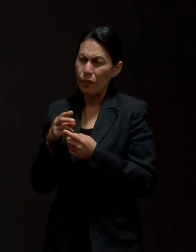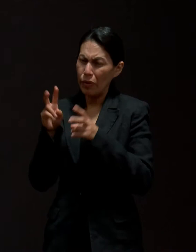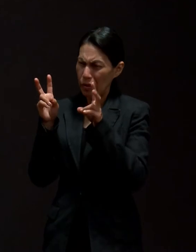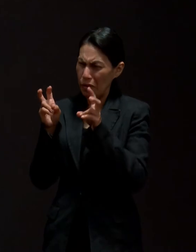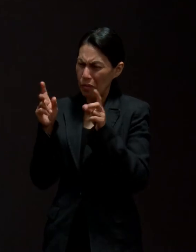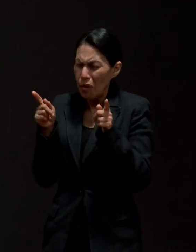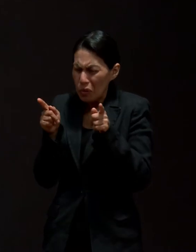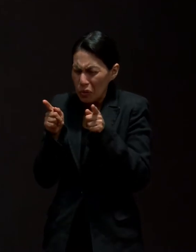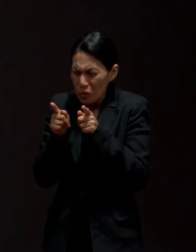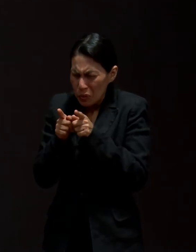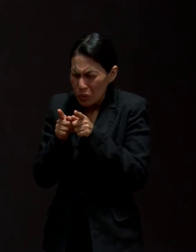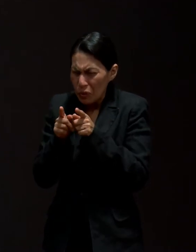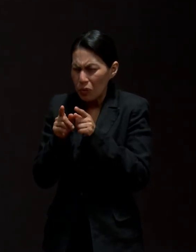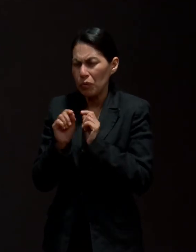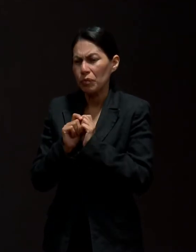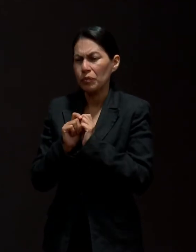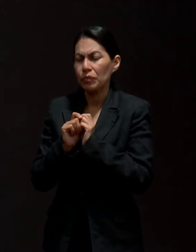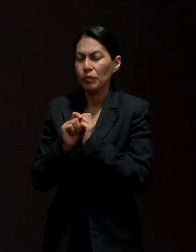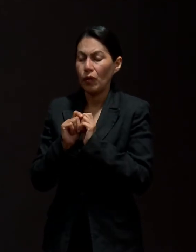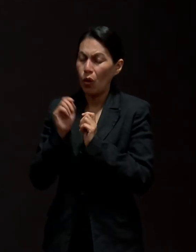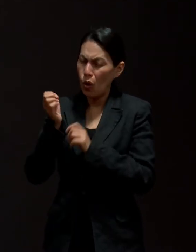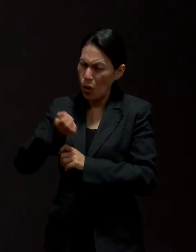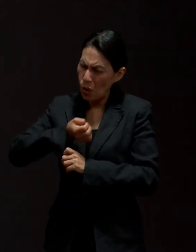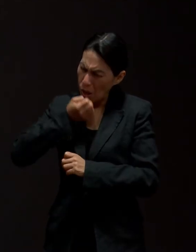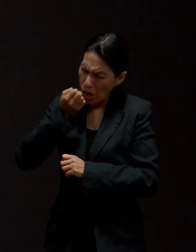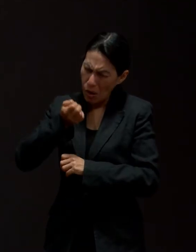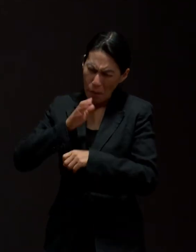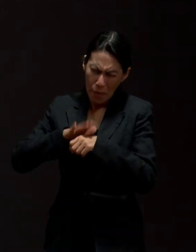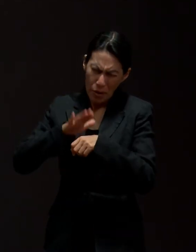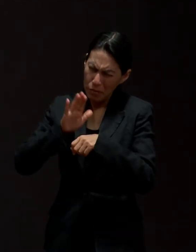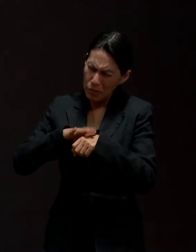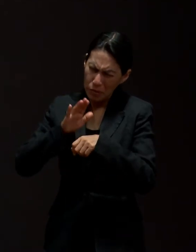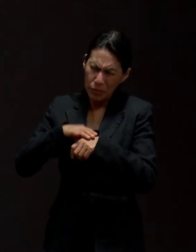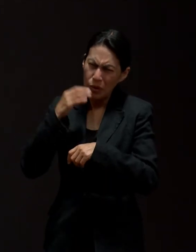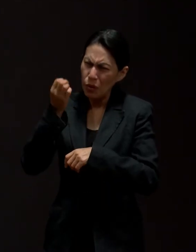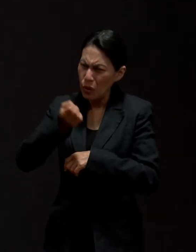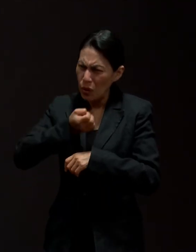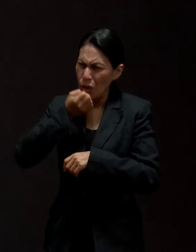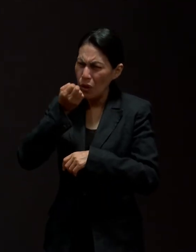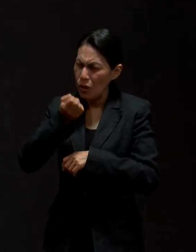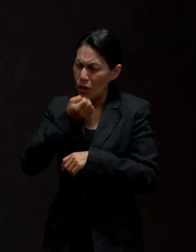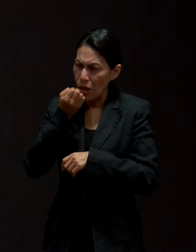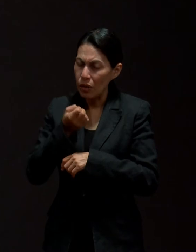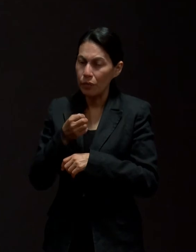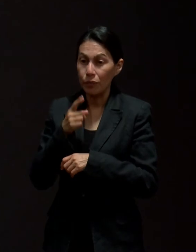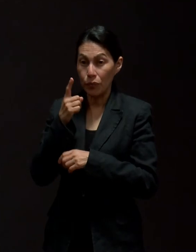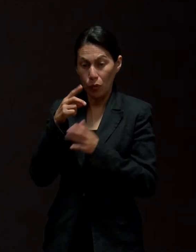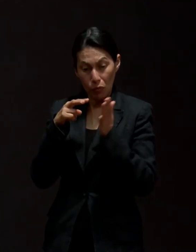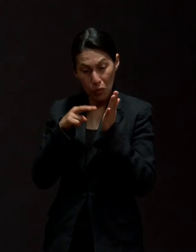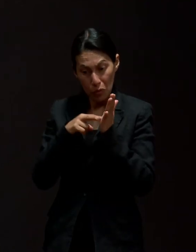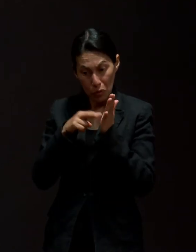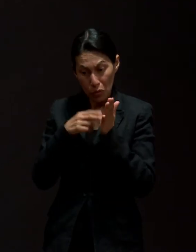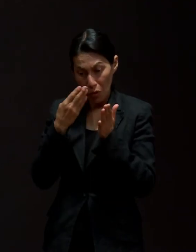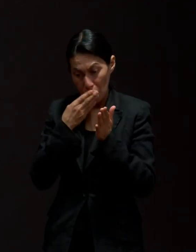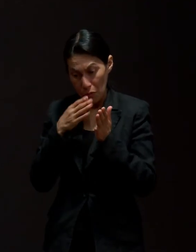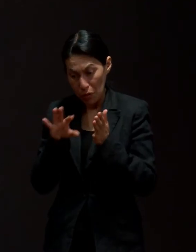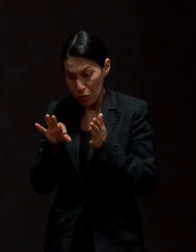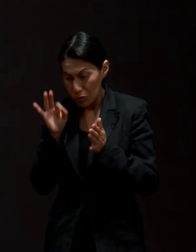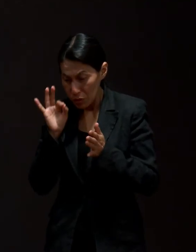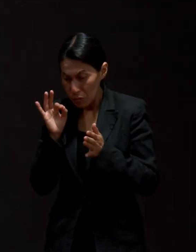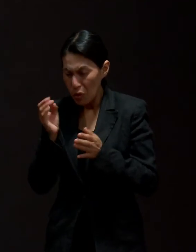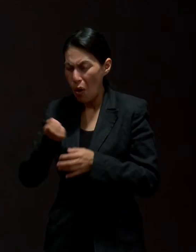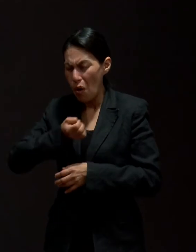corta reflexión espiritual basada en un texto bíblico y orar. Amén. Orar.